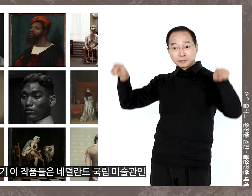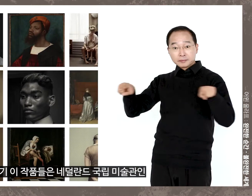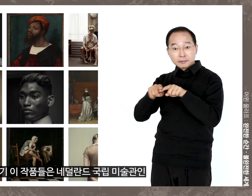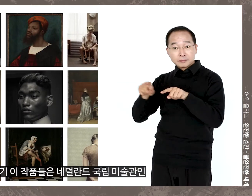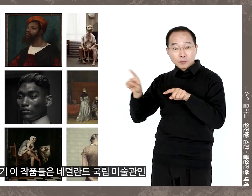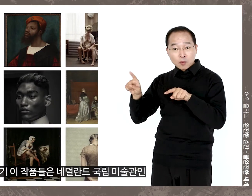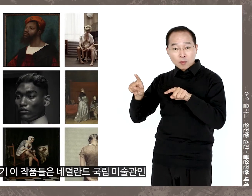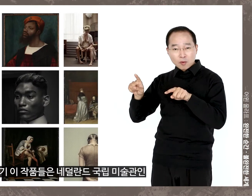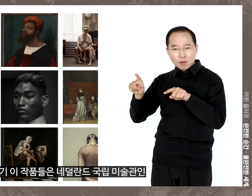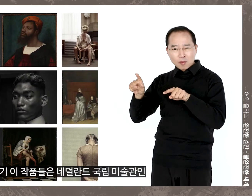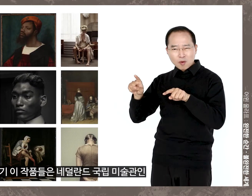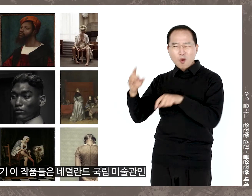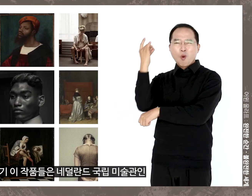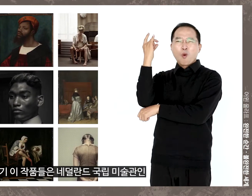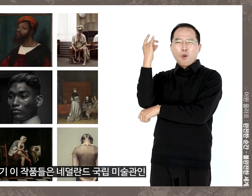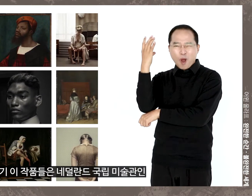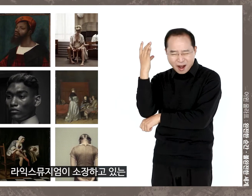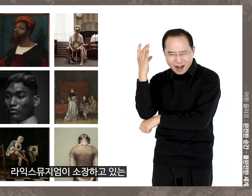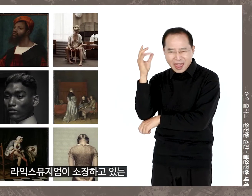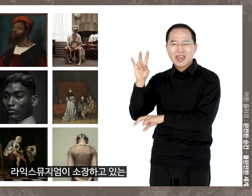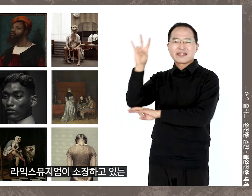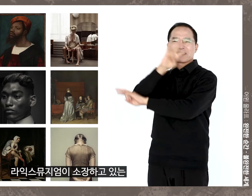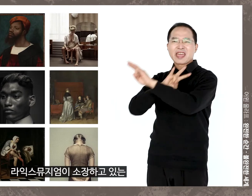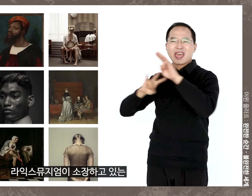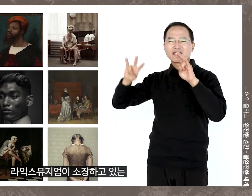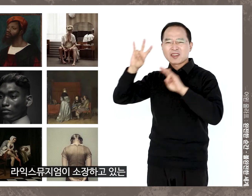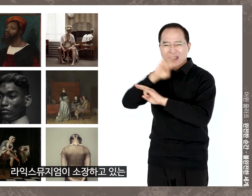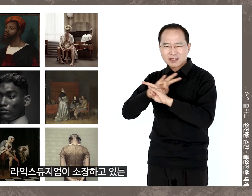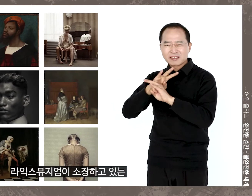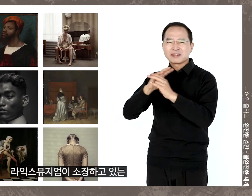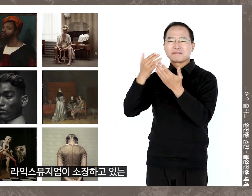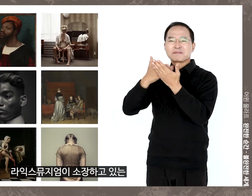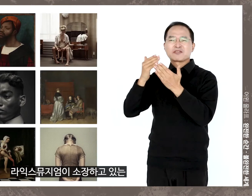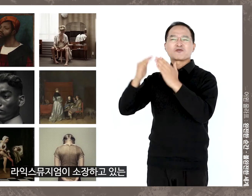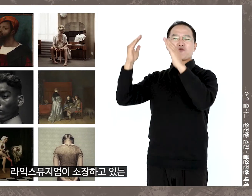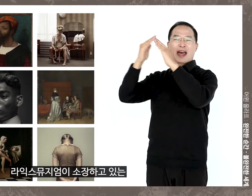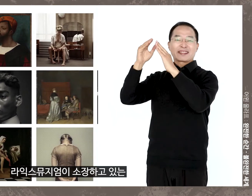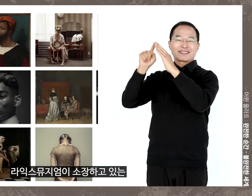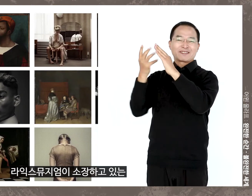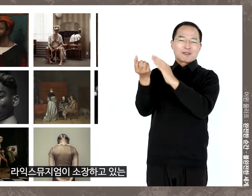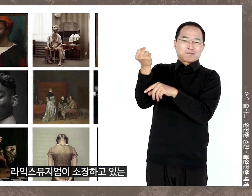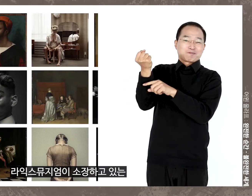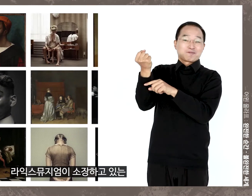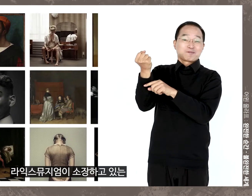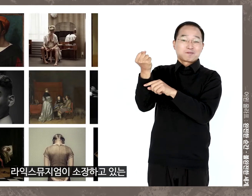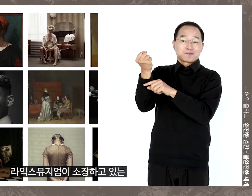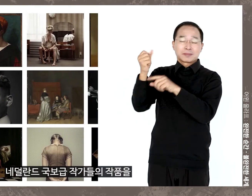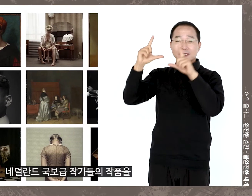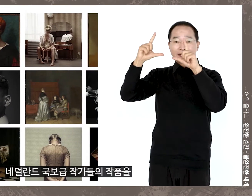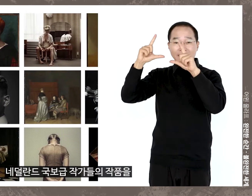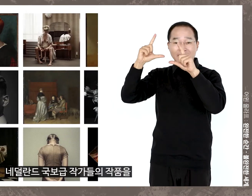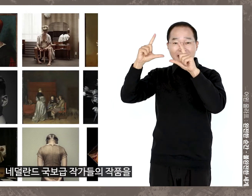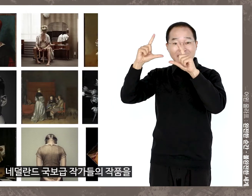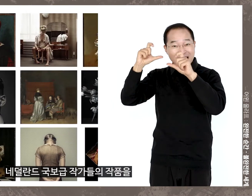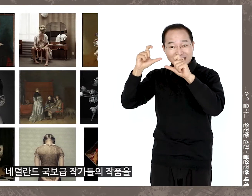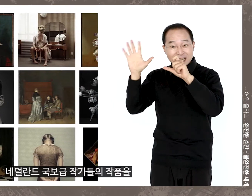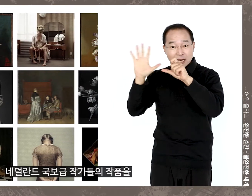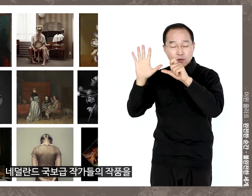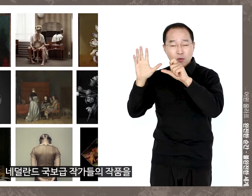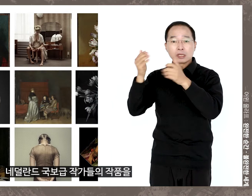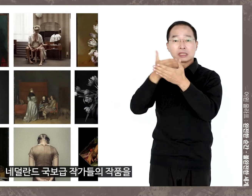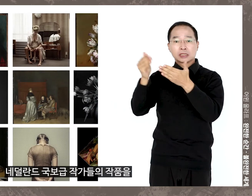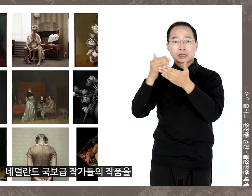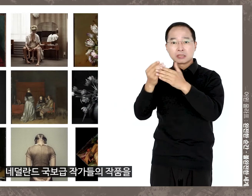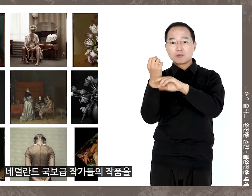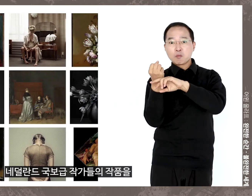네덜란드 국립미술관인 라이크스 뮤지엄이 소장하고 있는 네덜란드